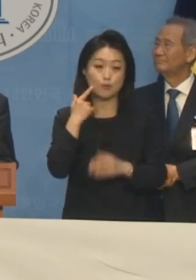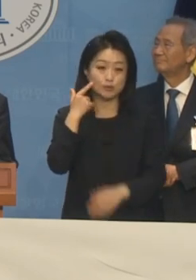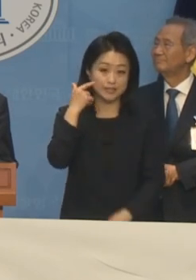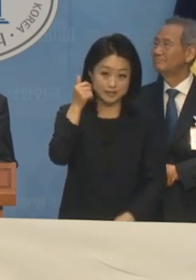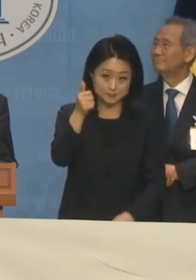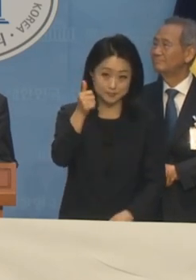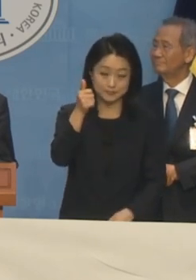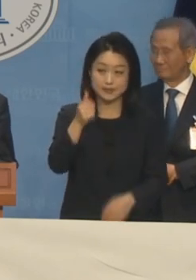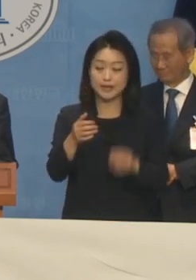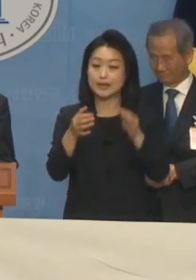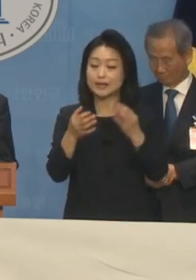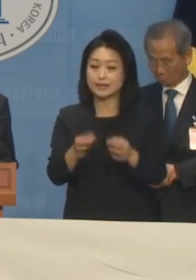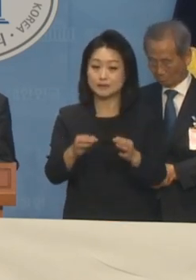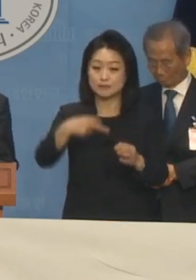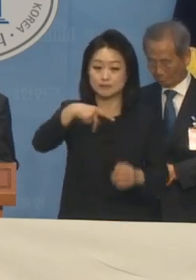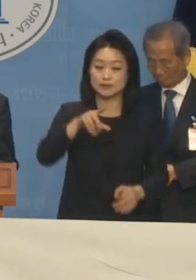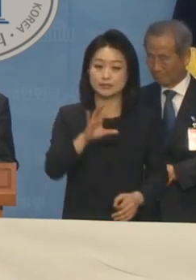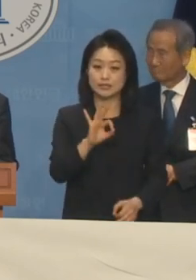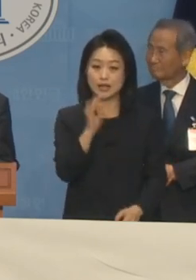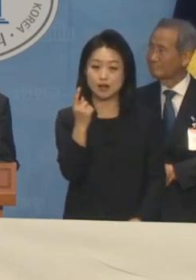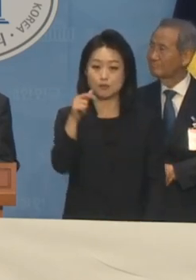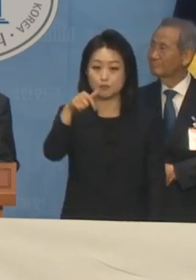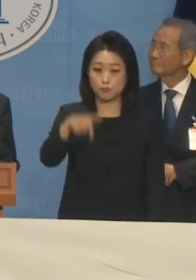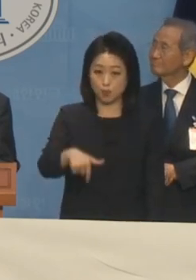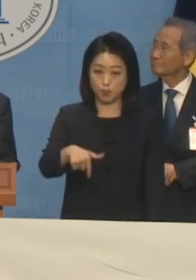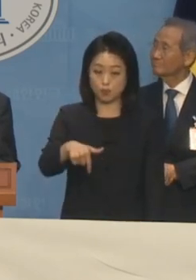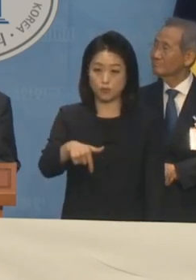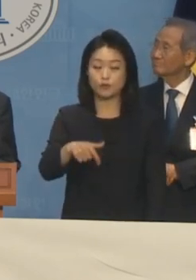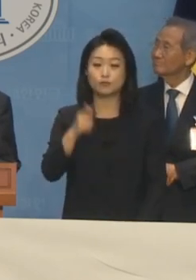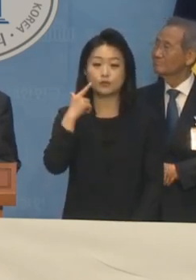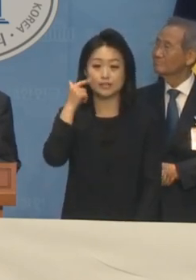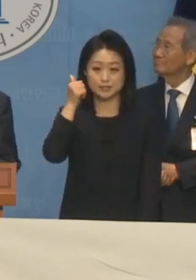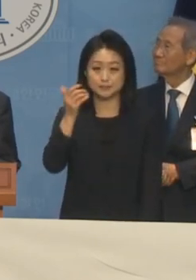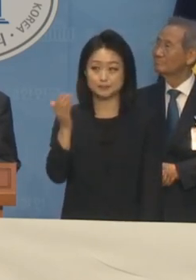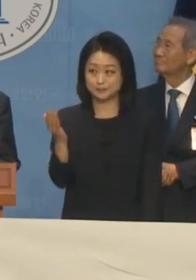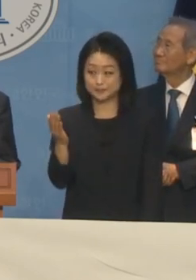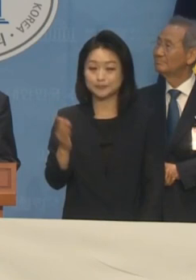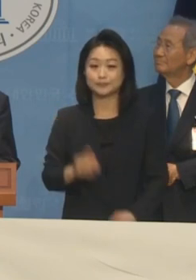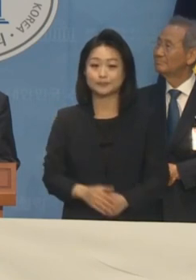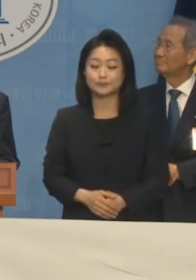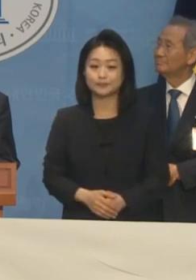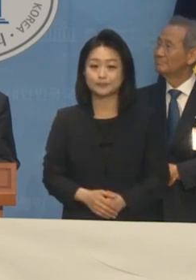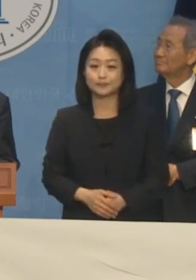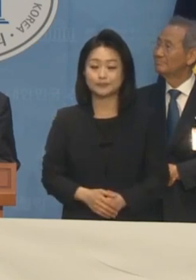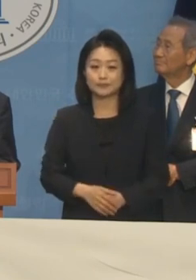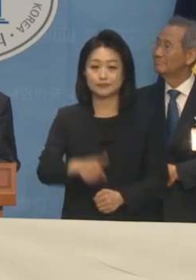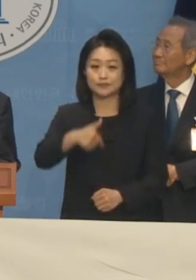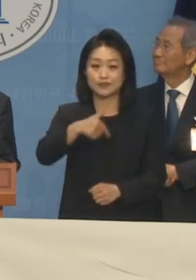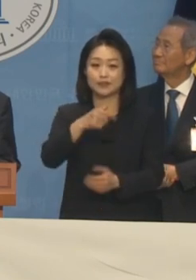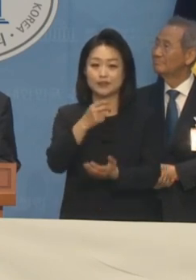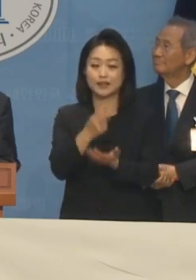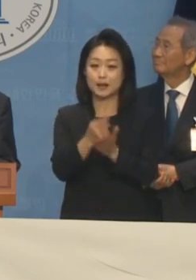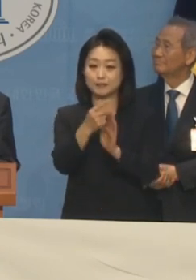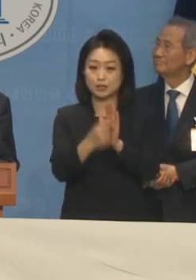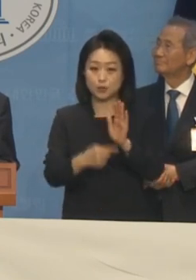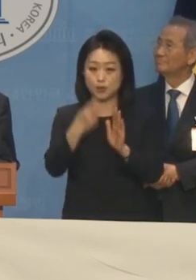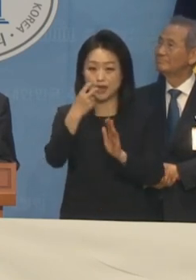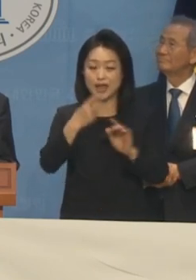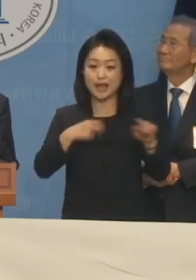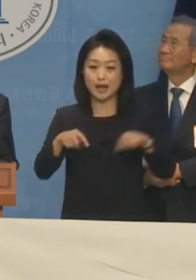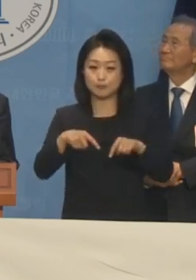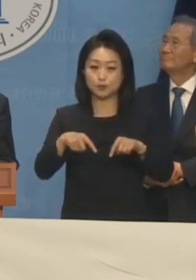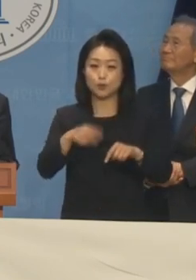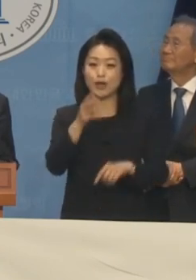목사이신 김상복 목사님, 네, 감리교회